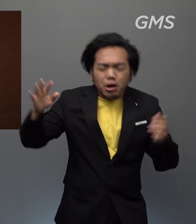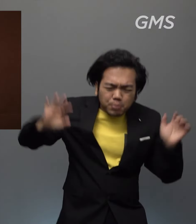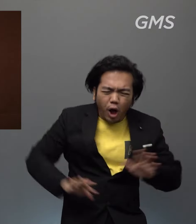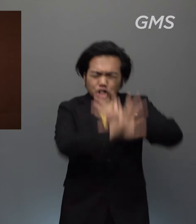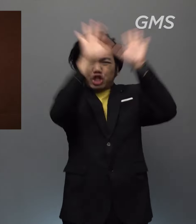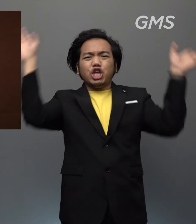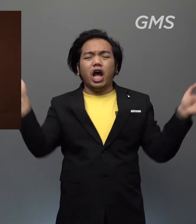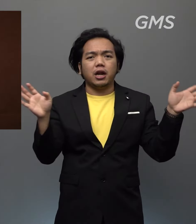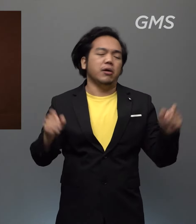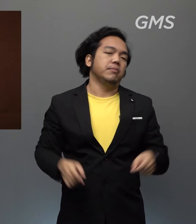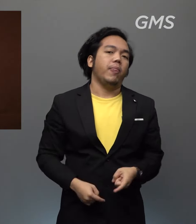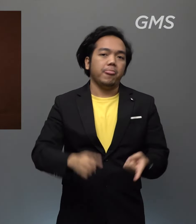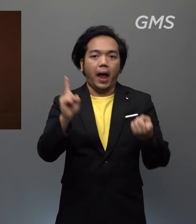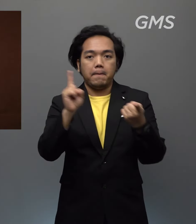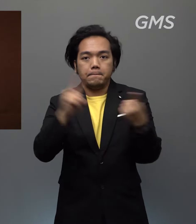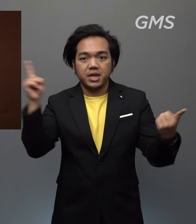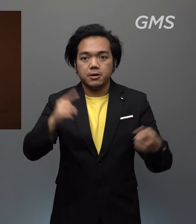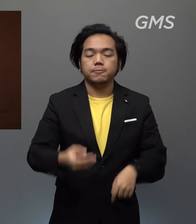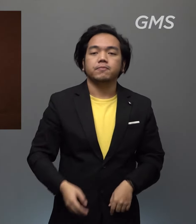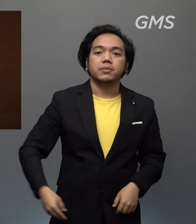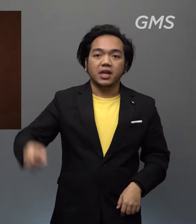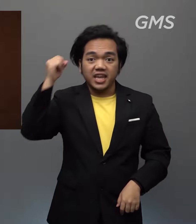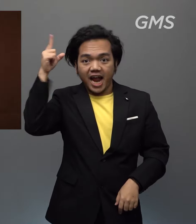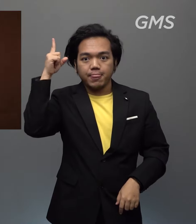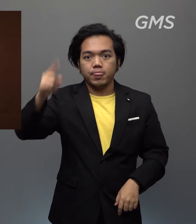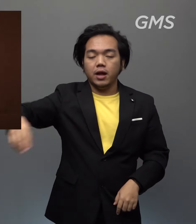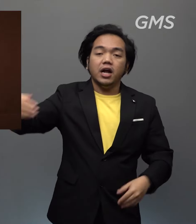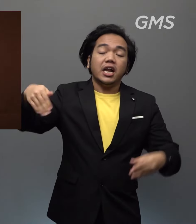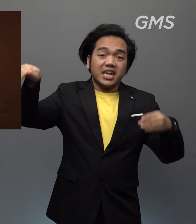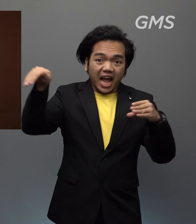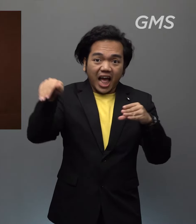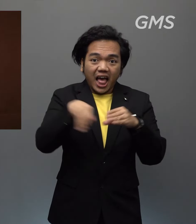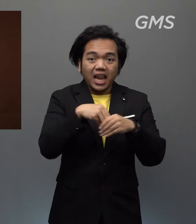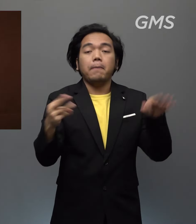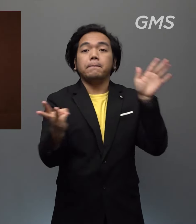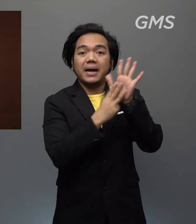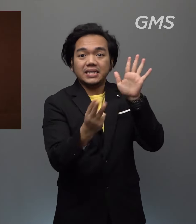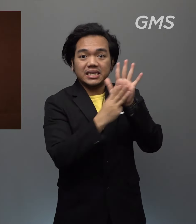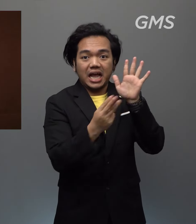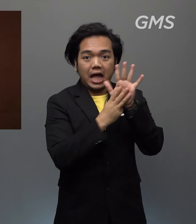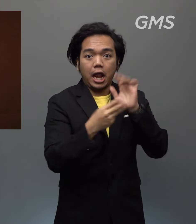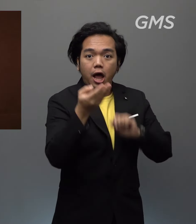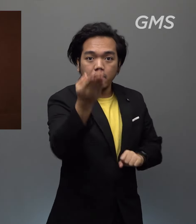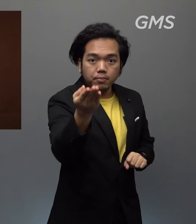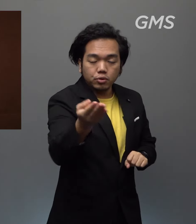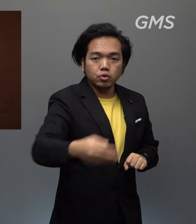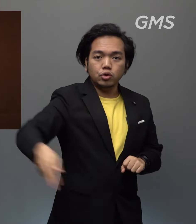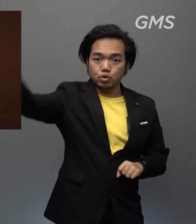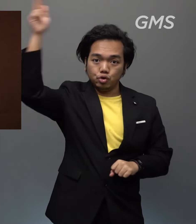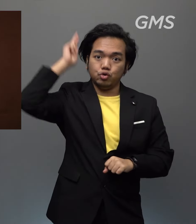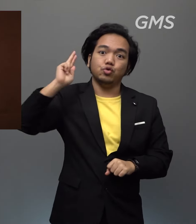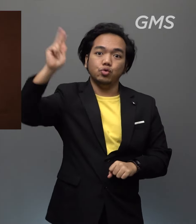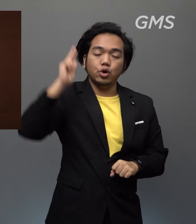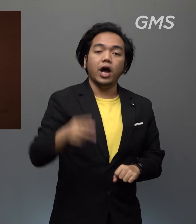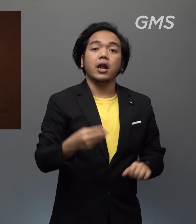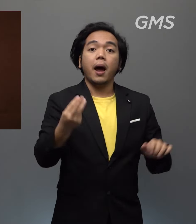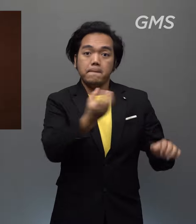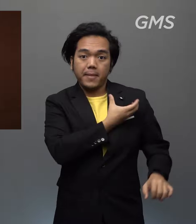dalam keterpurukan, Tuhan bisa dan Tuhan mau menyatakan